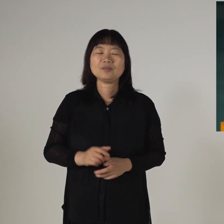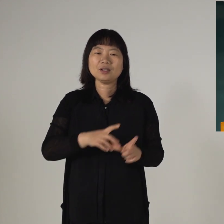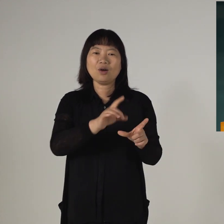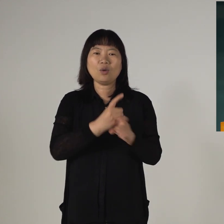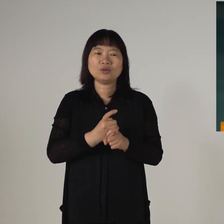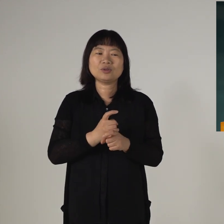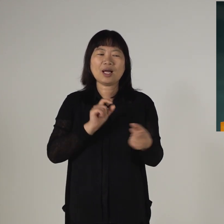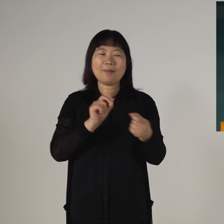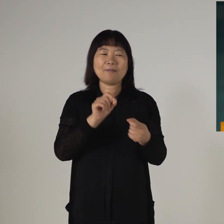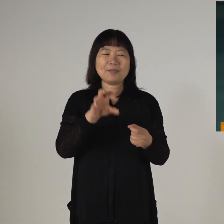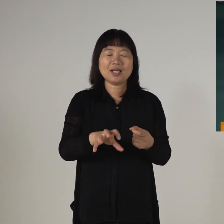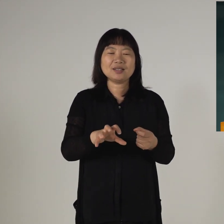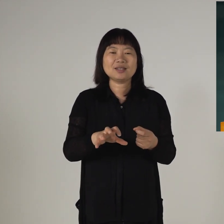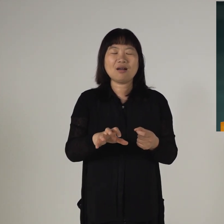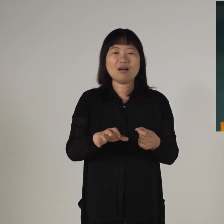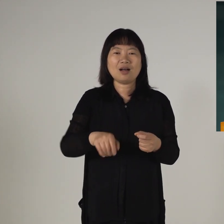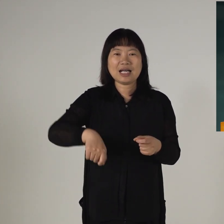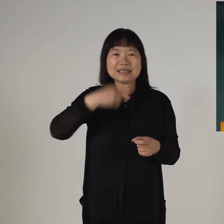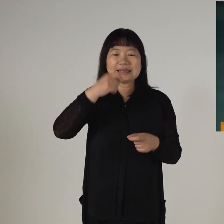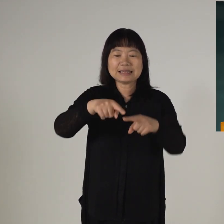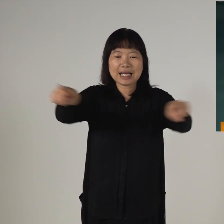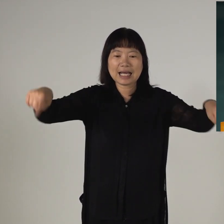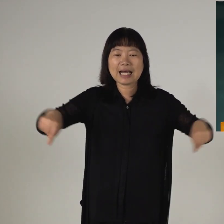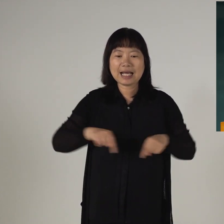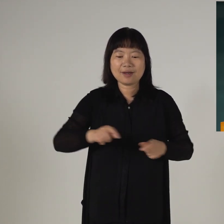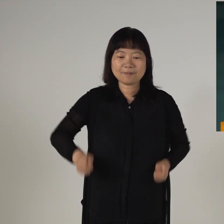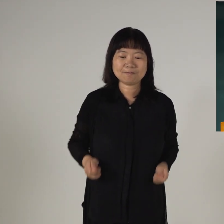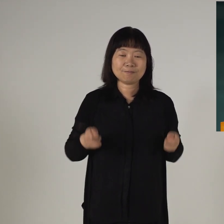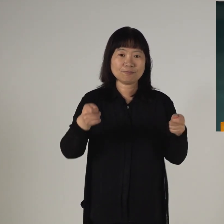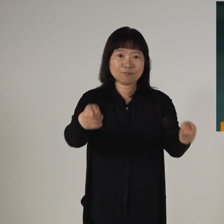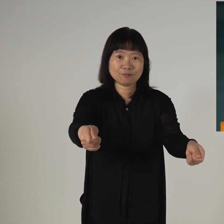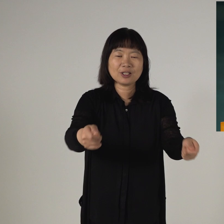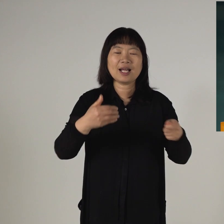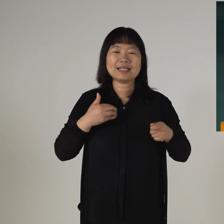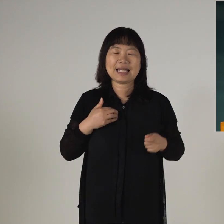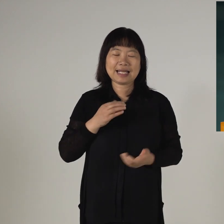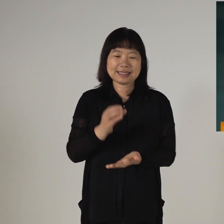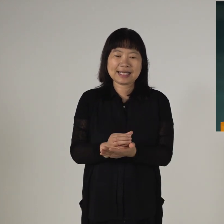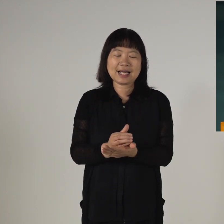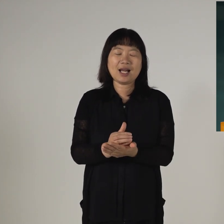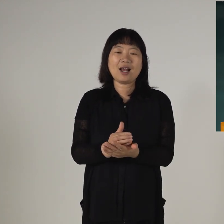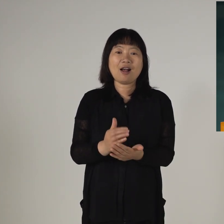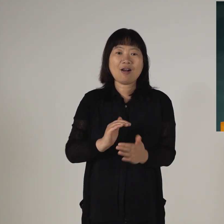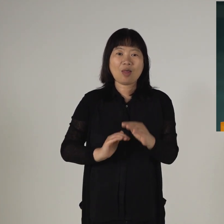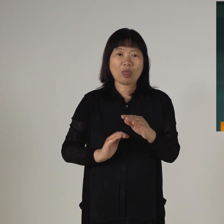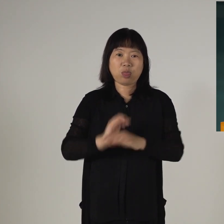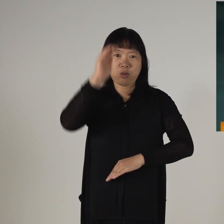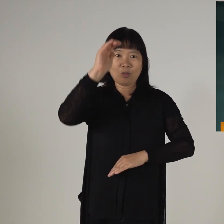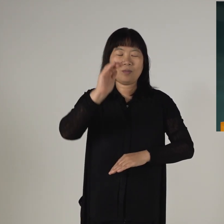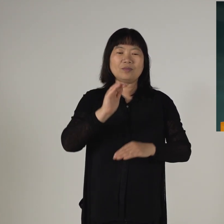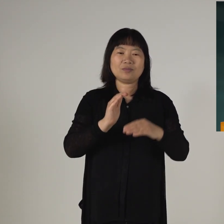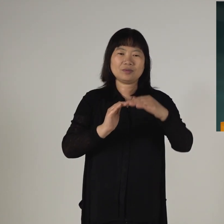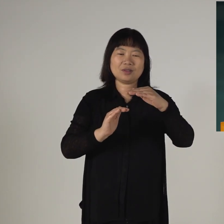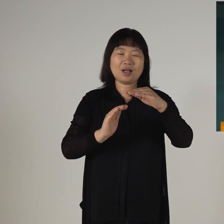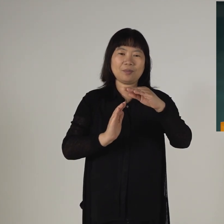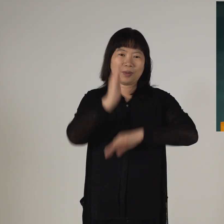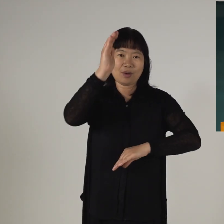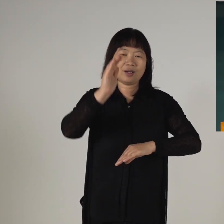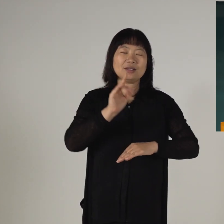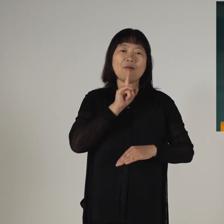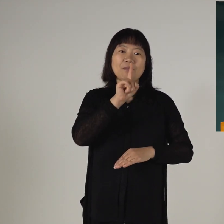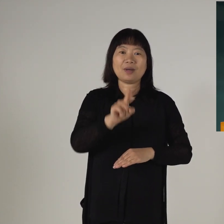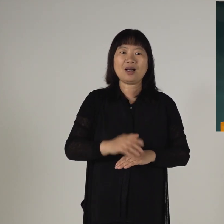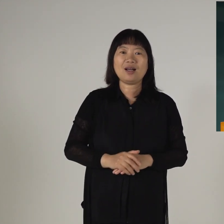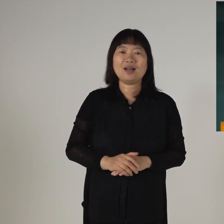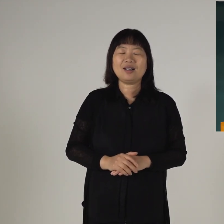원수의 목전에서 상을 차려주시고 그 다음에 뭐예요? 내 잔이 넘치나이다 그래요. 그 잔은